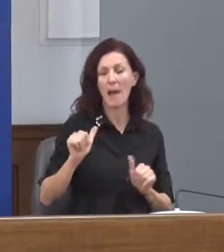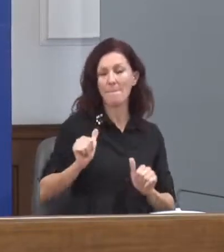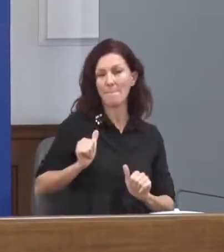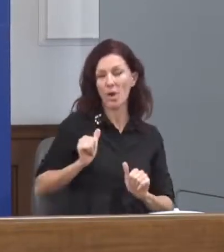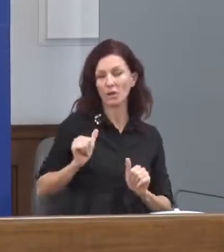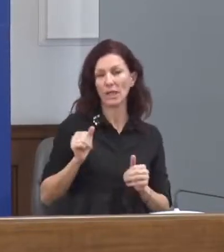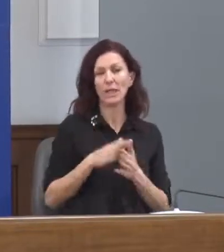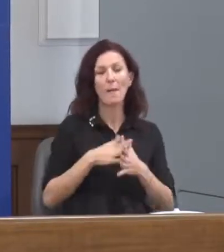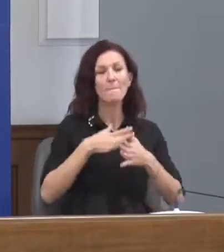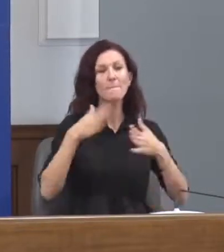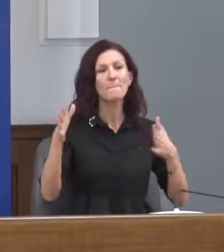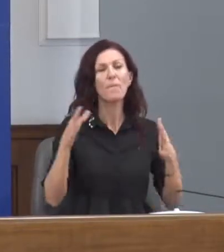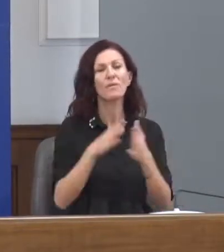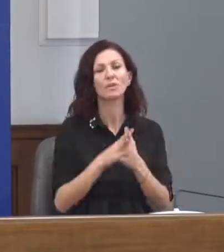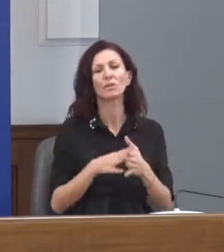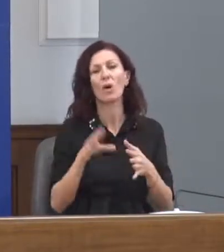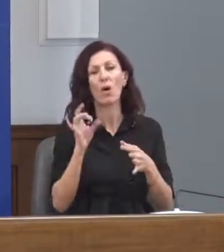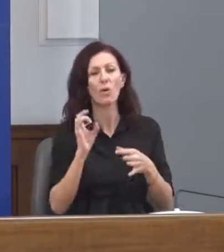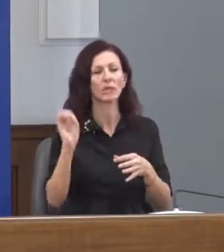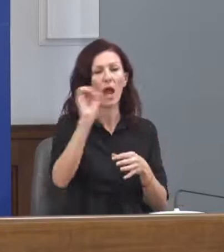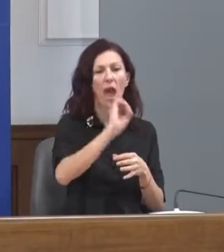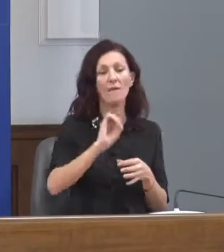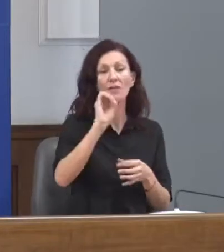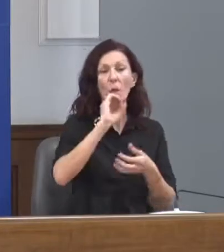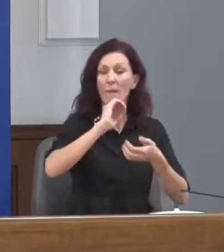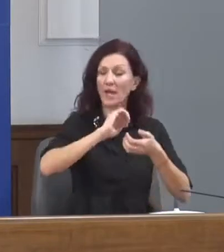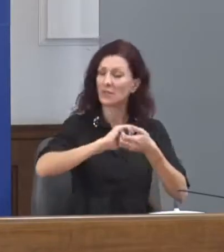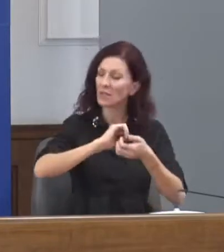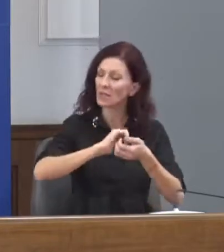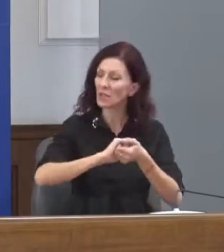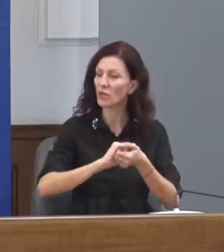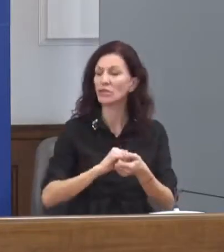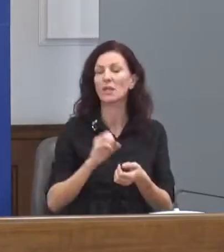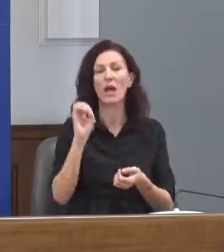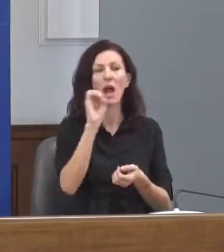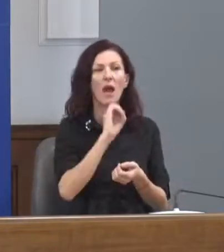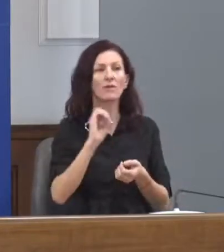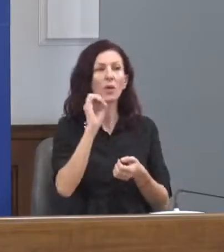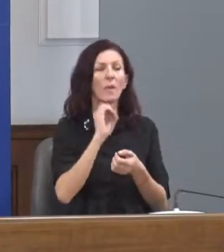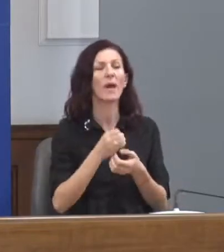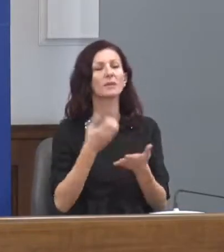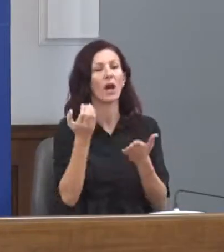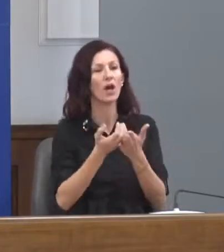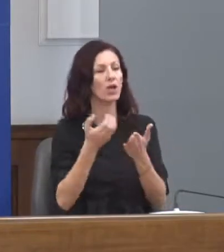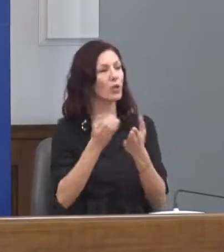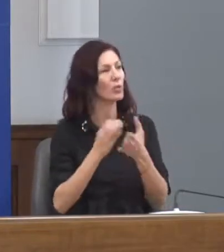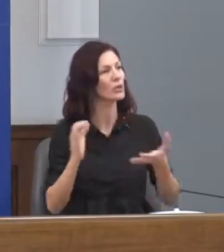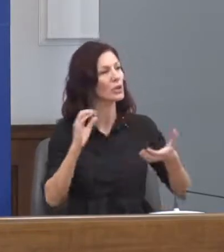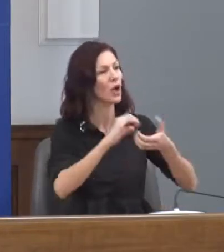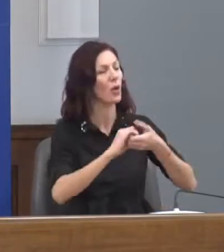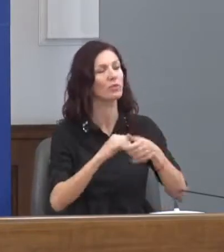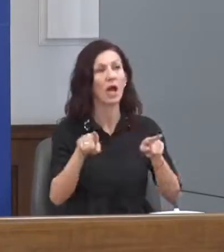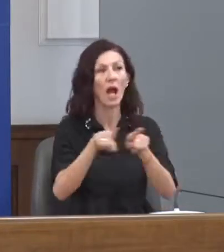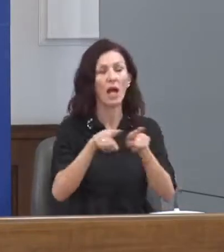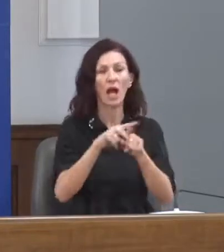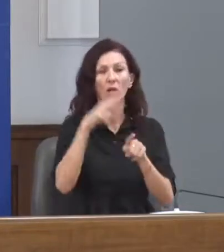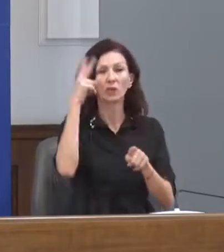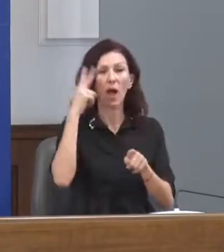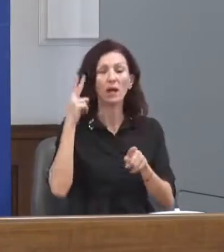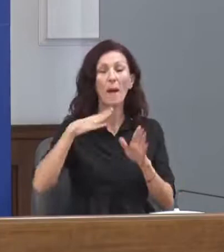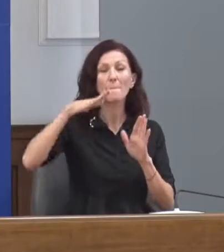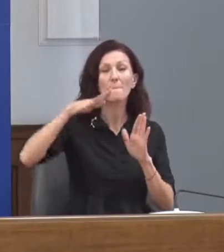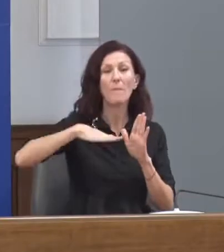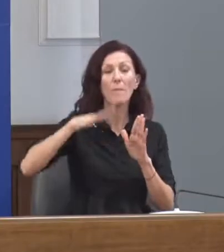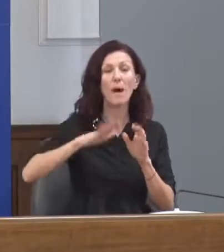области в Европейския съюз и Европейската икономическа общност, както и в Англия, е по-малко от